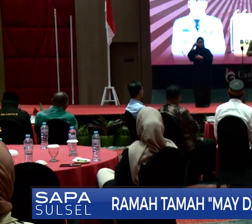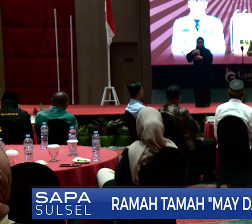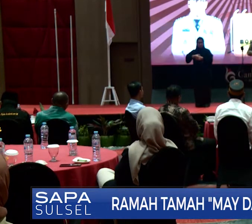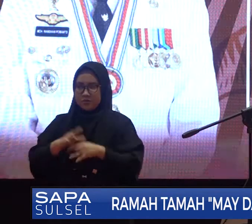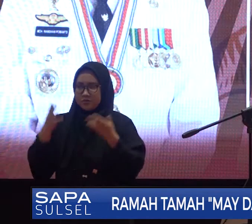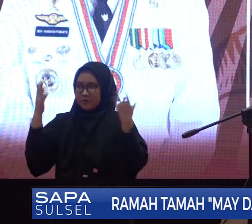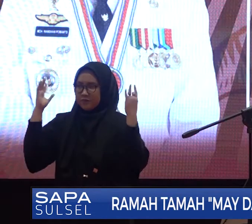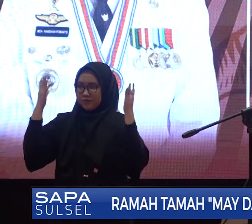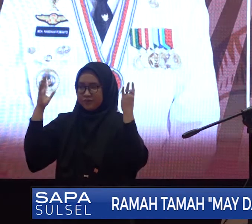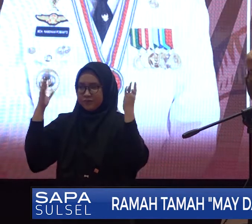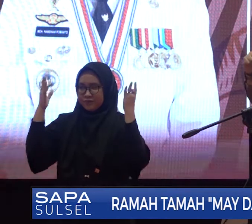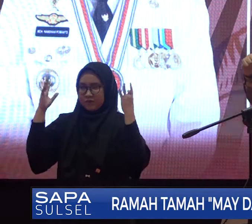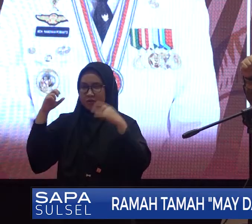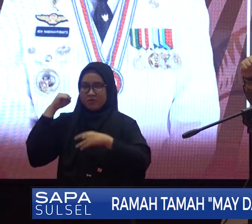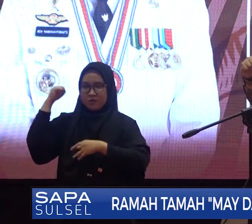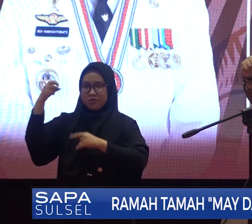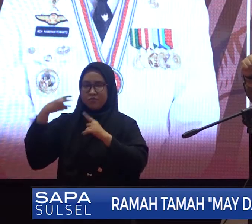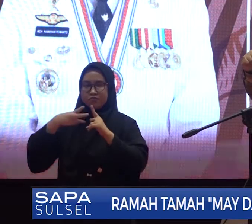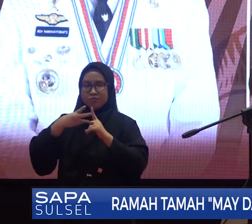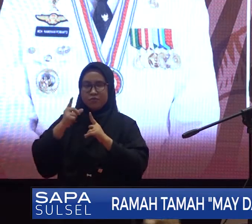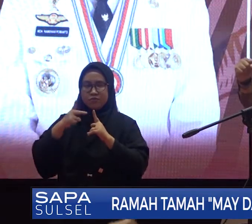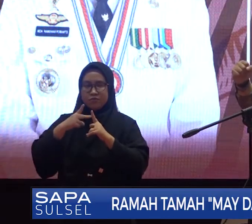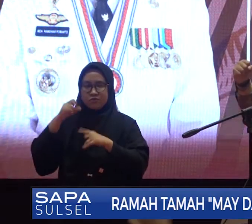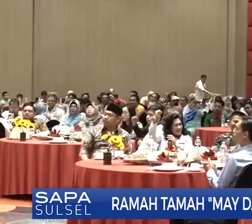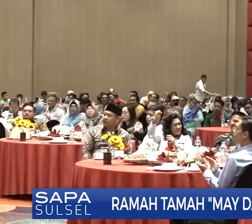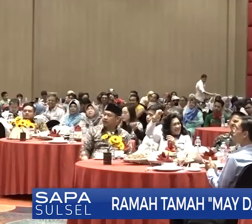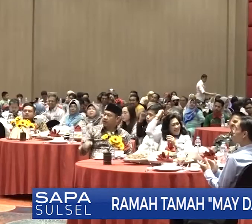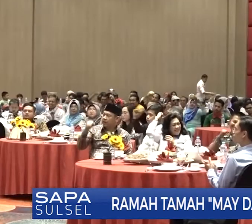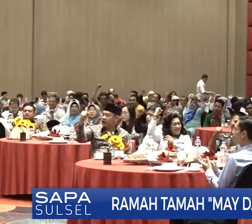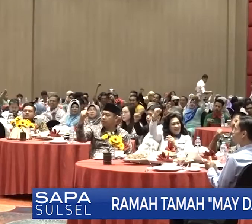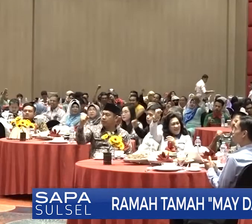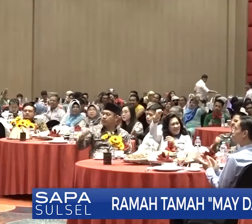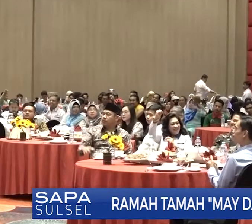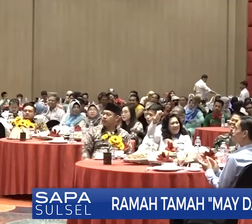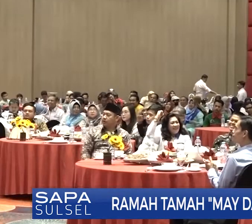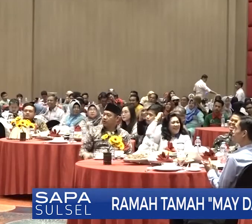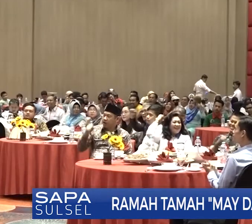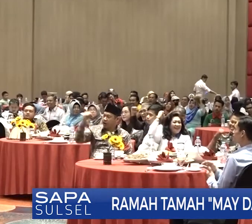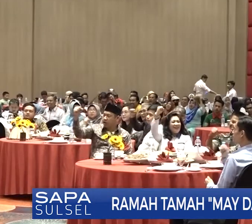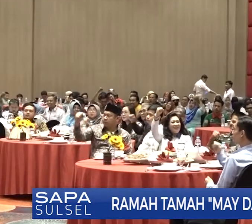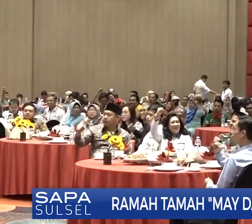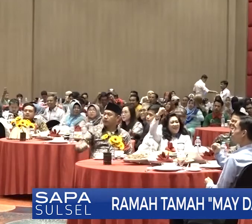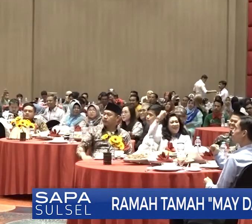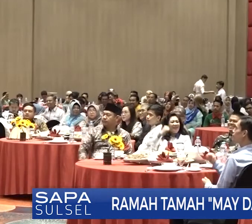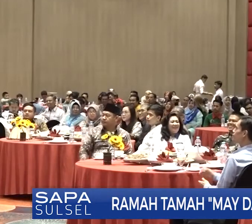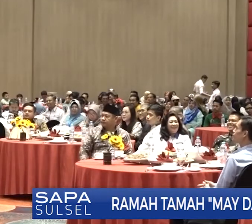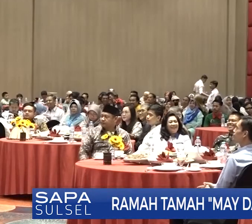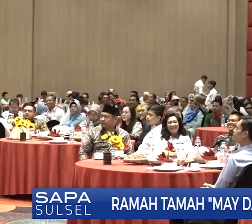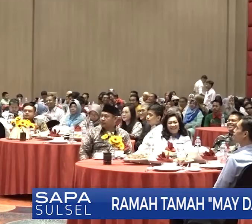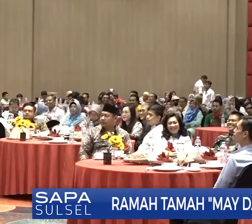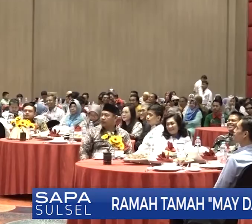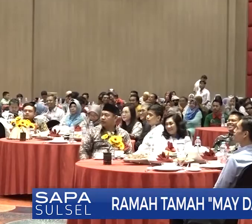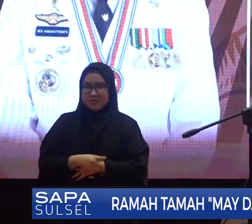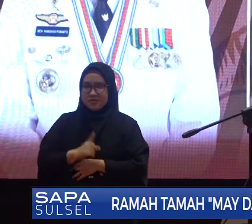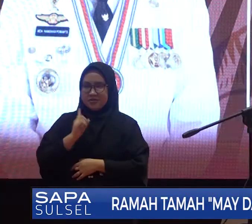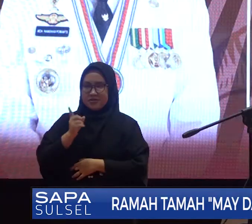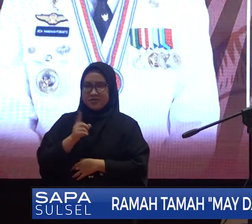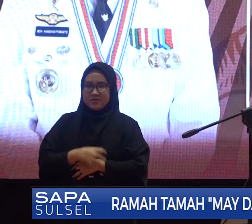itu ya hidup buru hidup hidup buru hidup buru hidup maka dengan